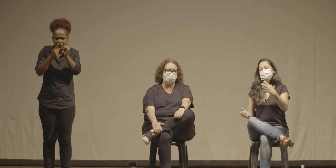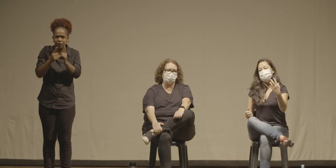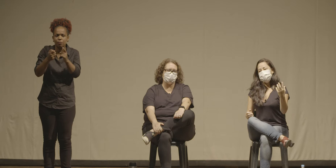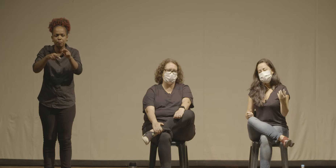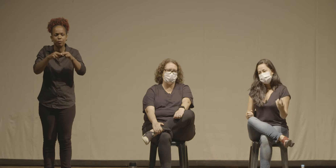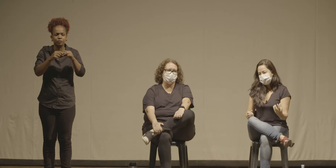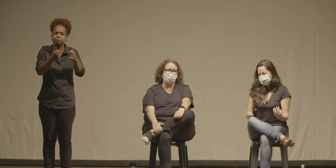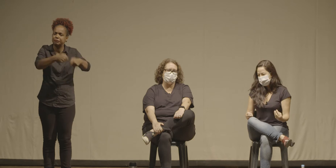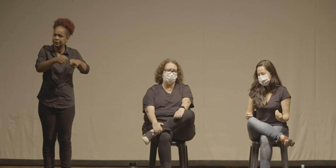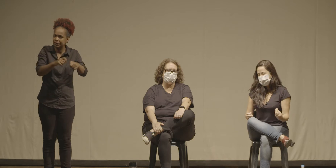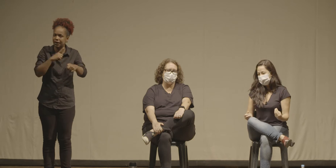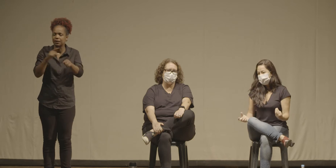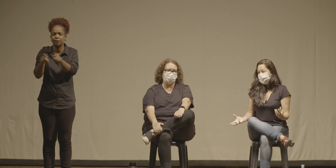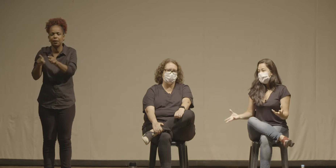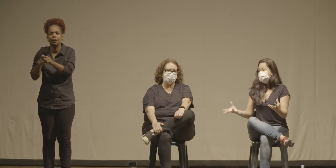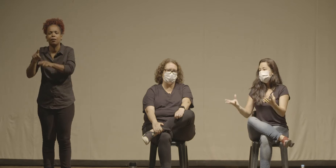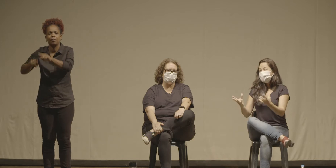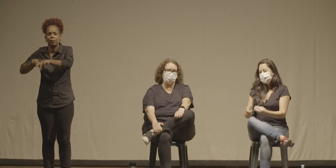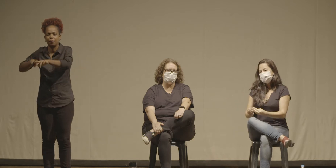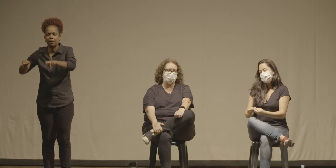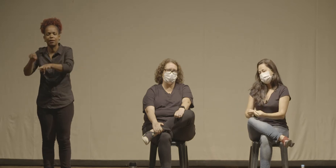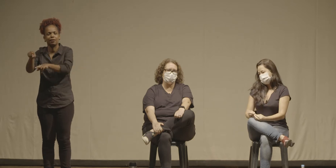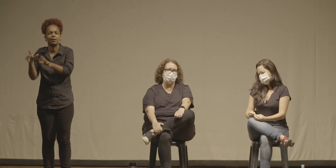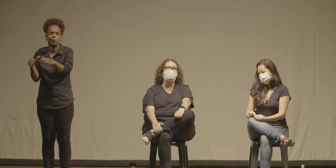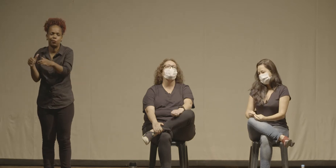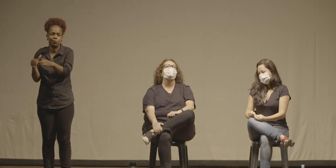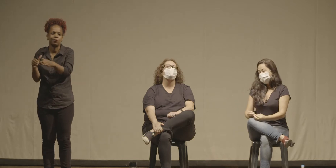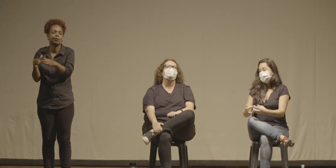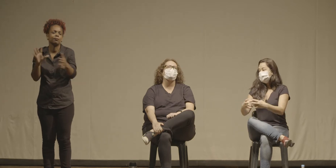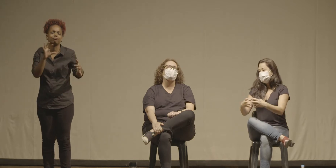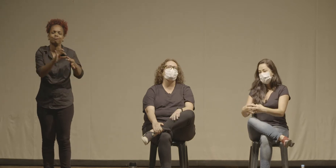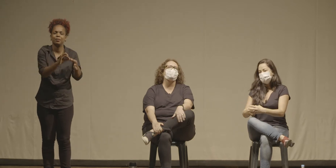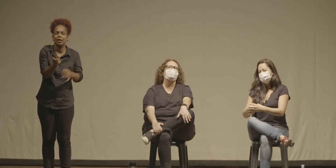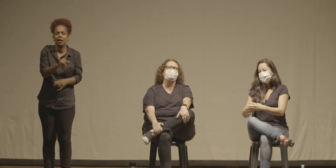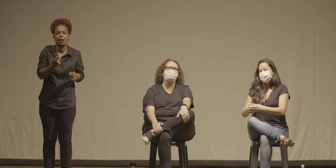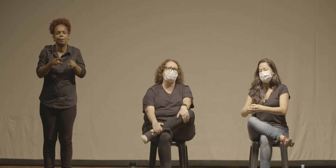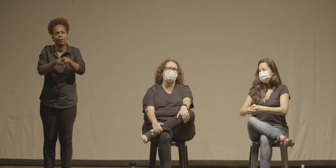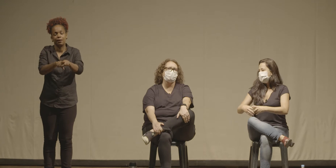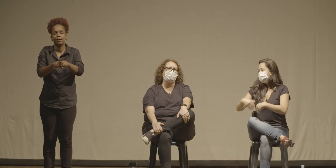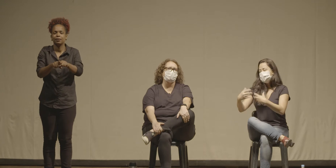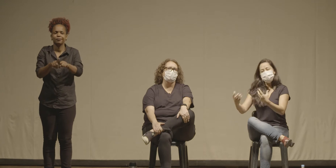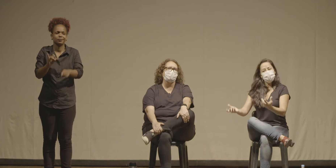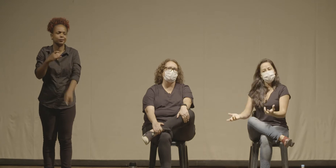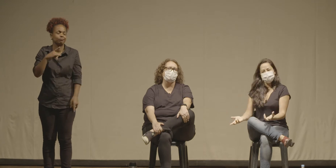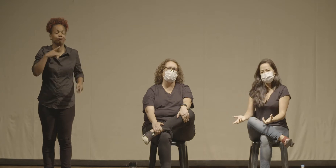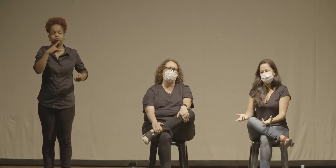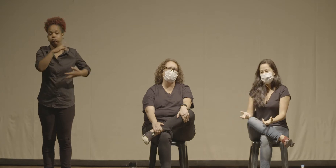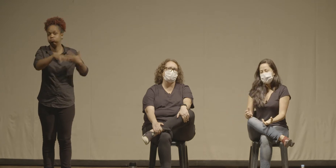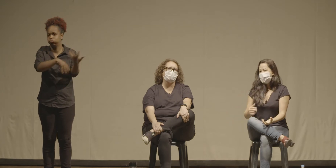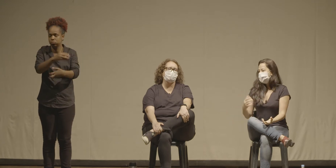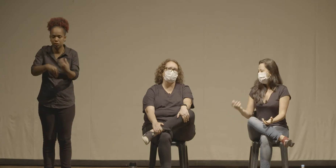e existem as necessidades da produção, e isso tem que estar junto, porque senão vira um